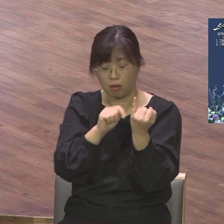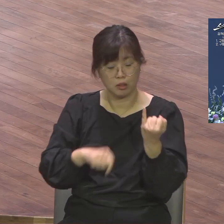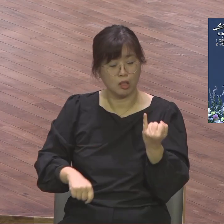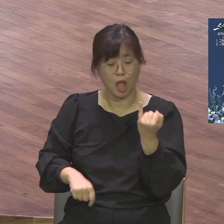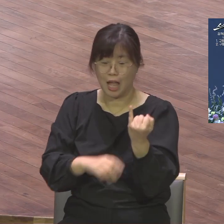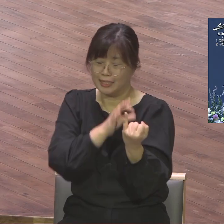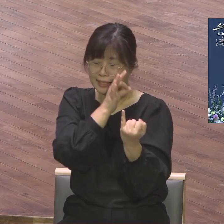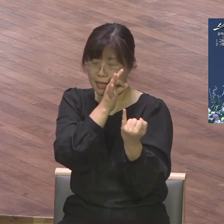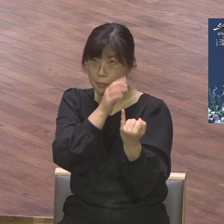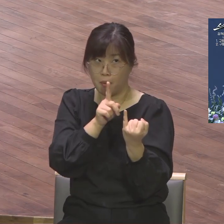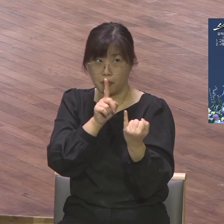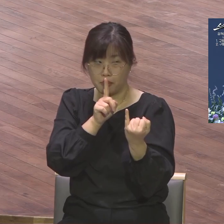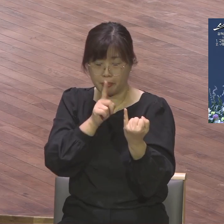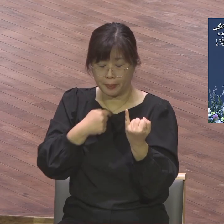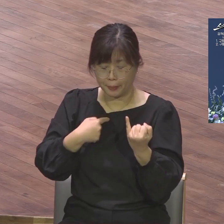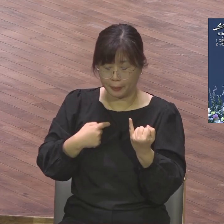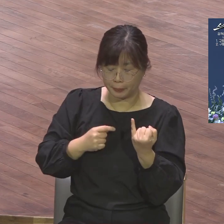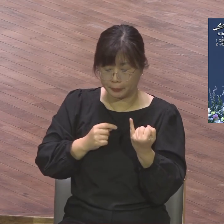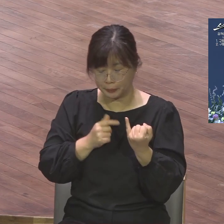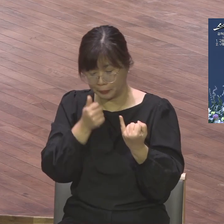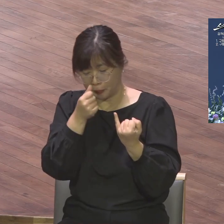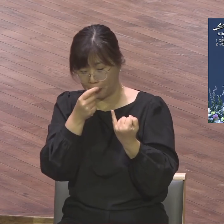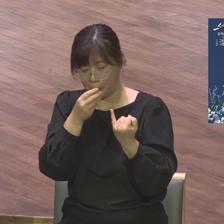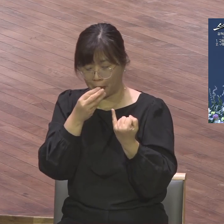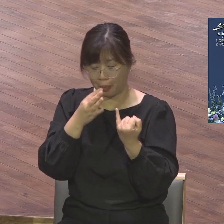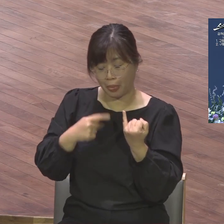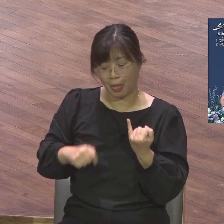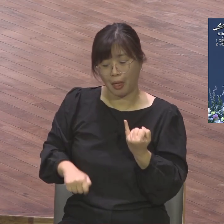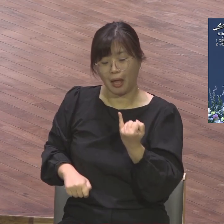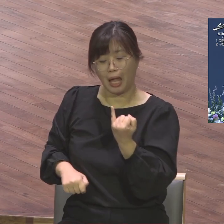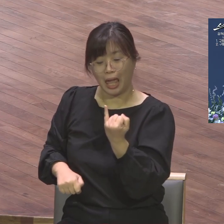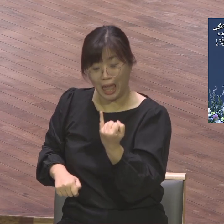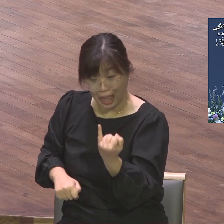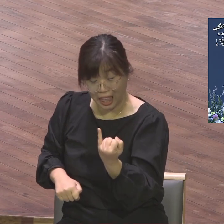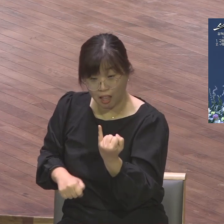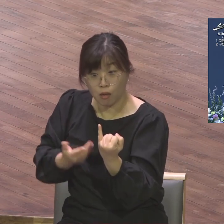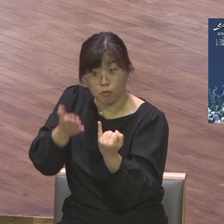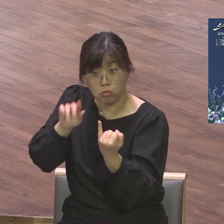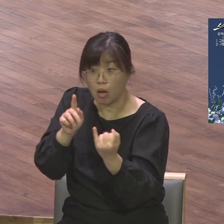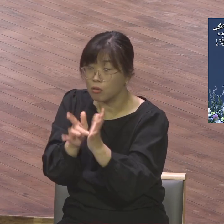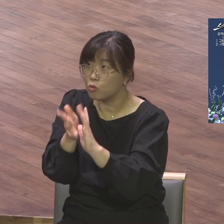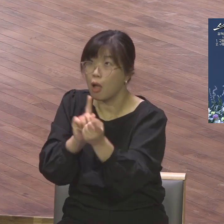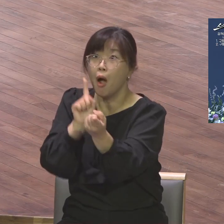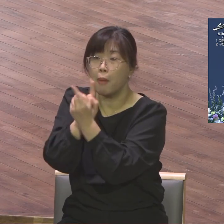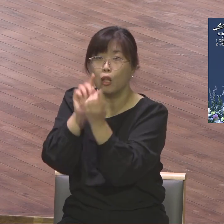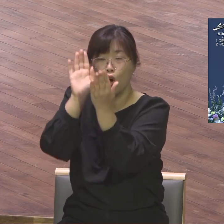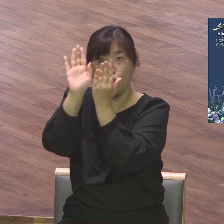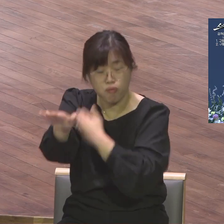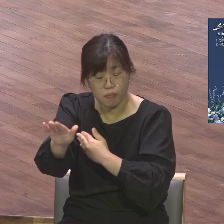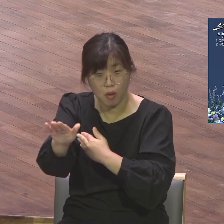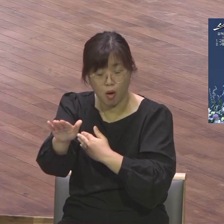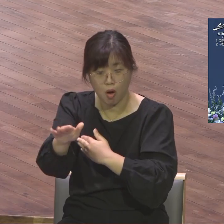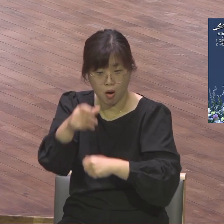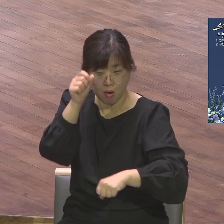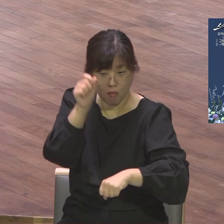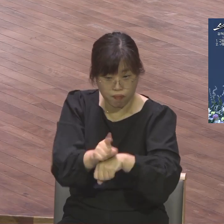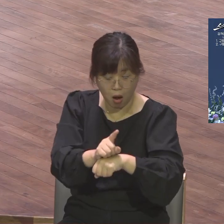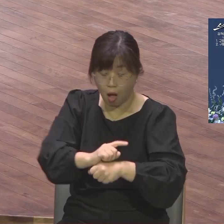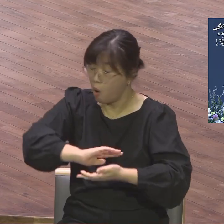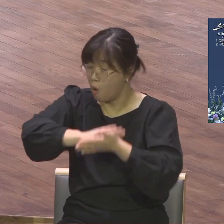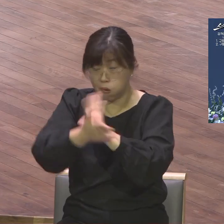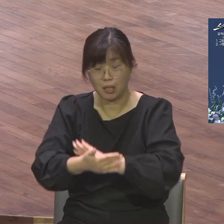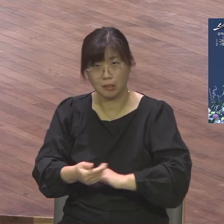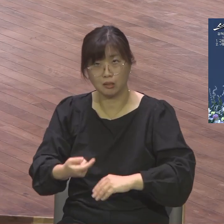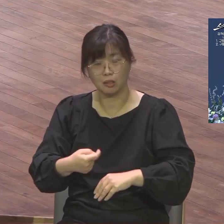우물가에서 만나고 나서 거듭나고 나니까 가져온 물동이를 버려두고 동네로 달려가서